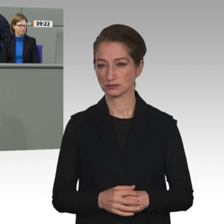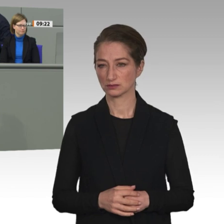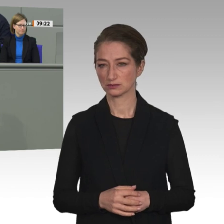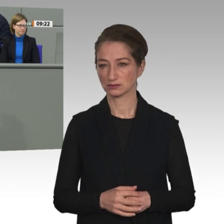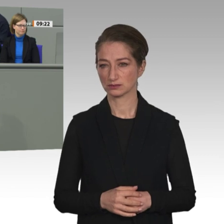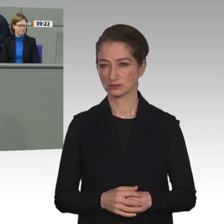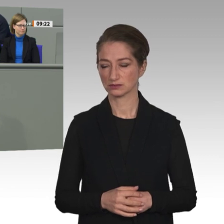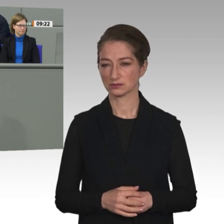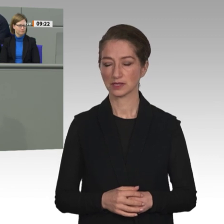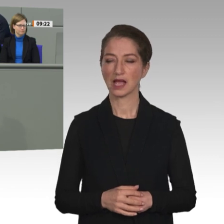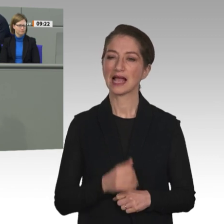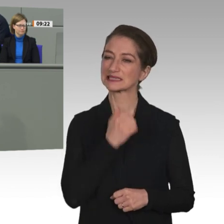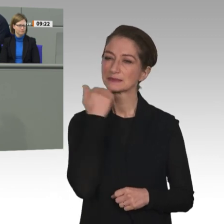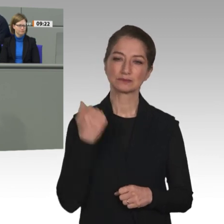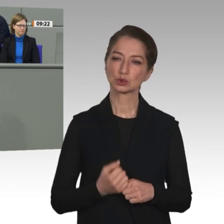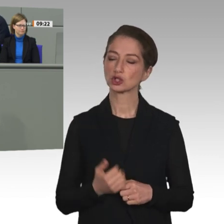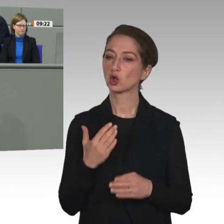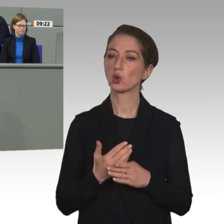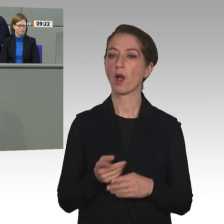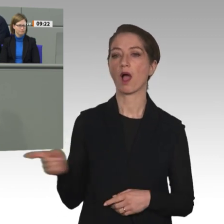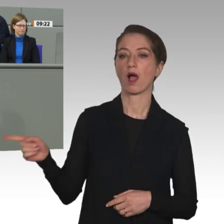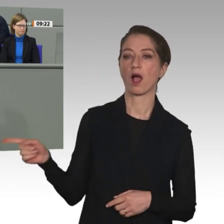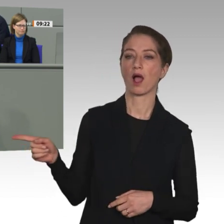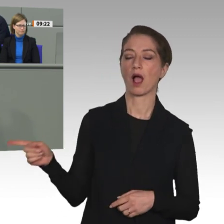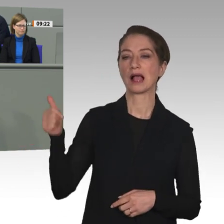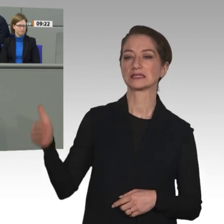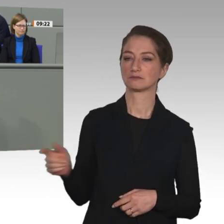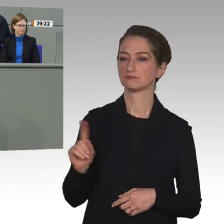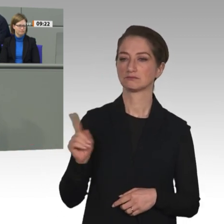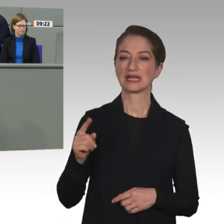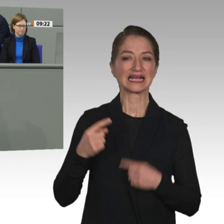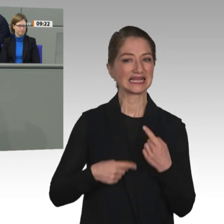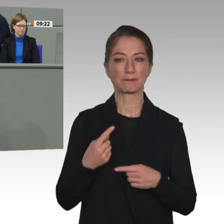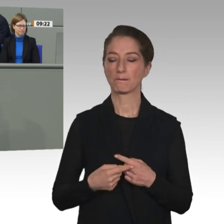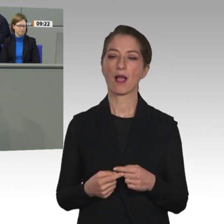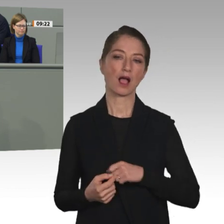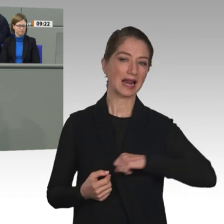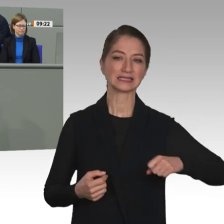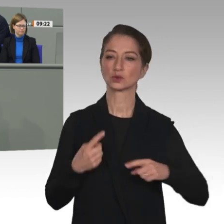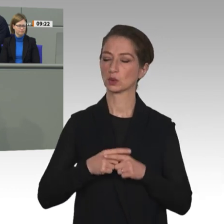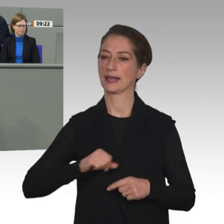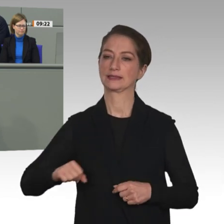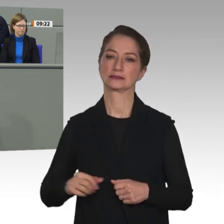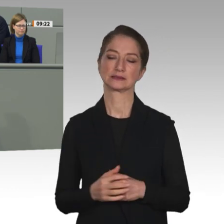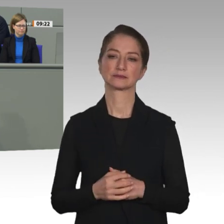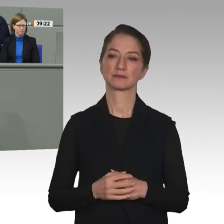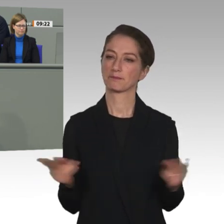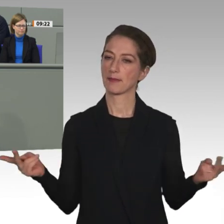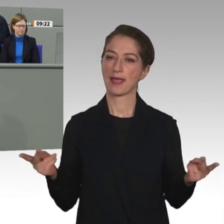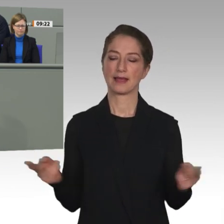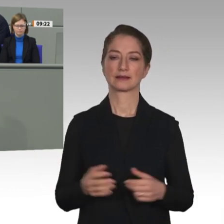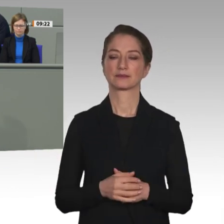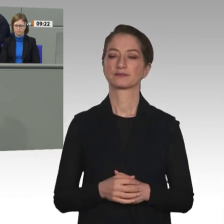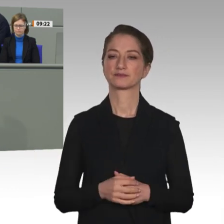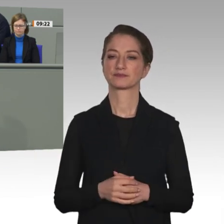Extremismus kommt aber niemals nur von einer Seite, meine Damen und Herren, sondern immer von links wie von rechts. Wenn